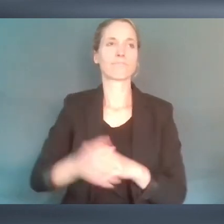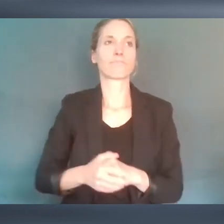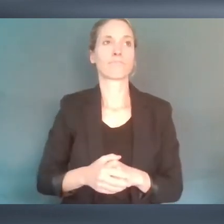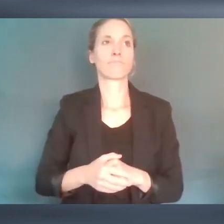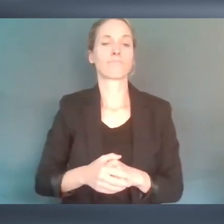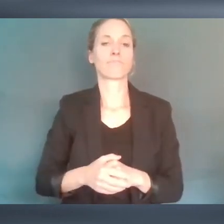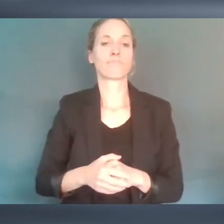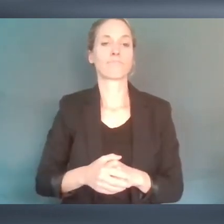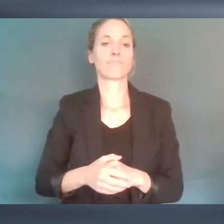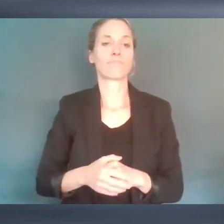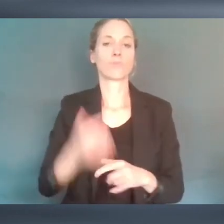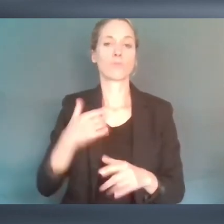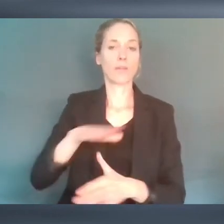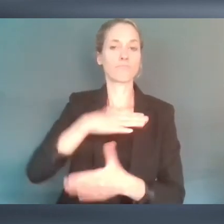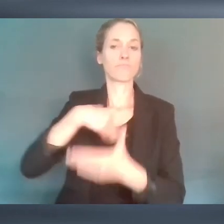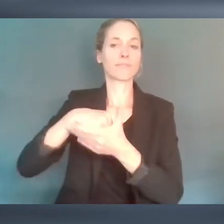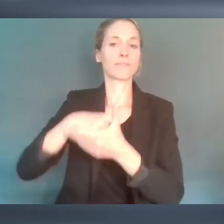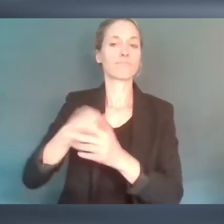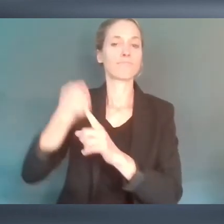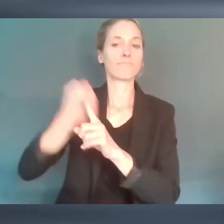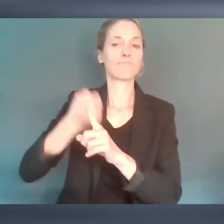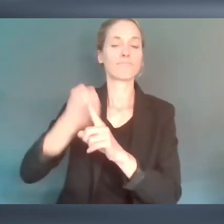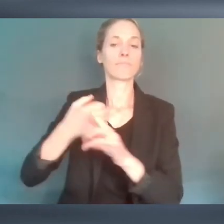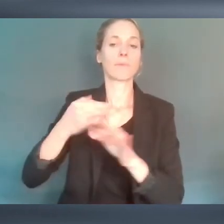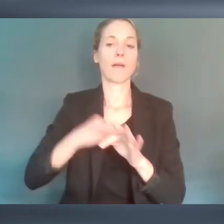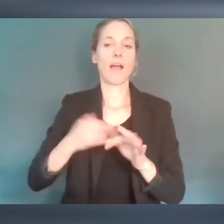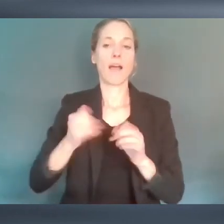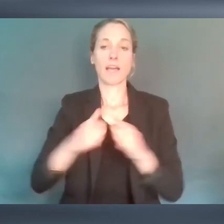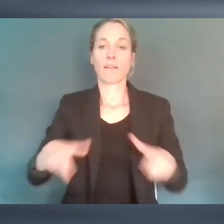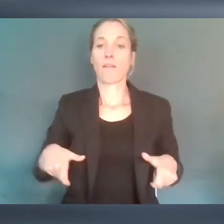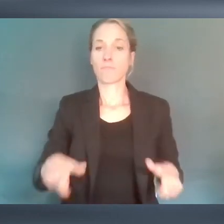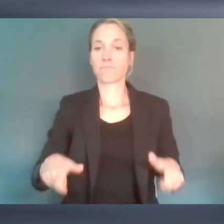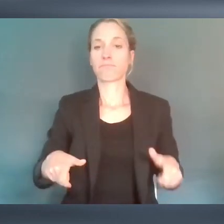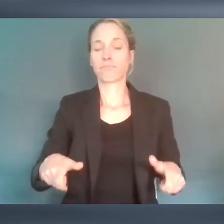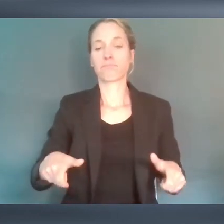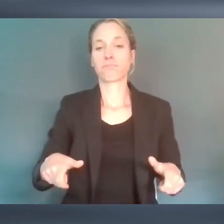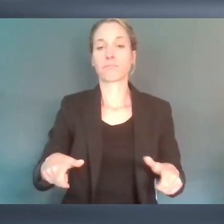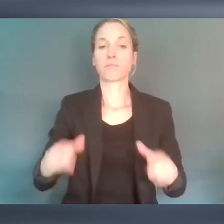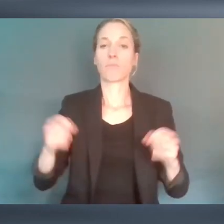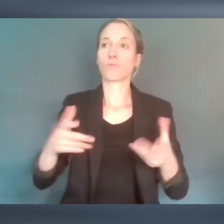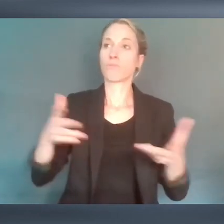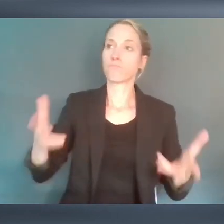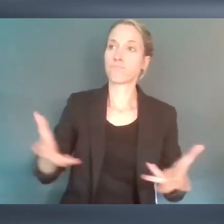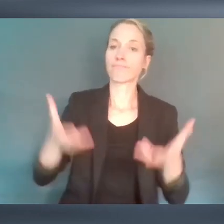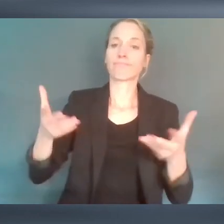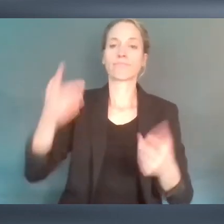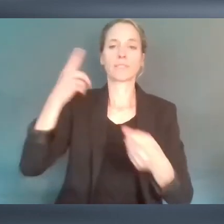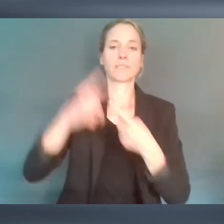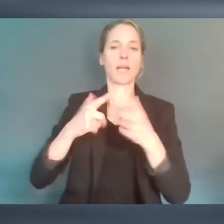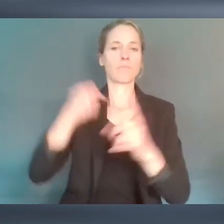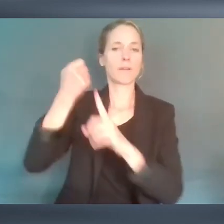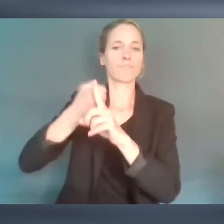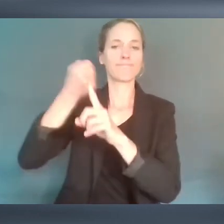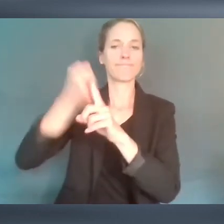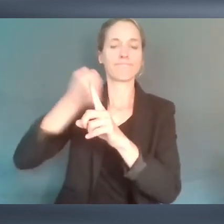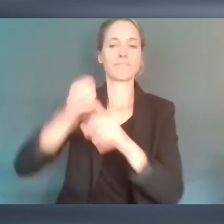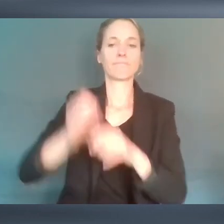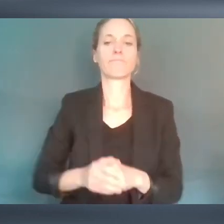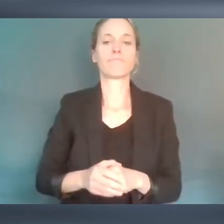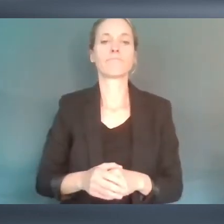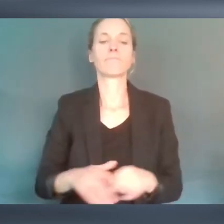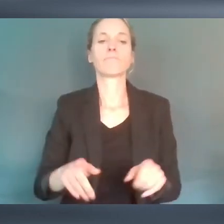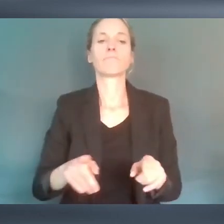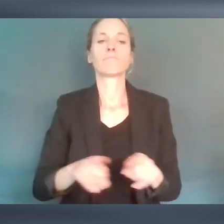fauteuil roulant et le handicap fait qu'on peut développer des thématiques. Et puis, j'ai aussi développé des compétences comme aujourd'hui